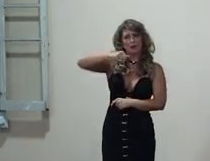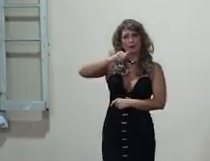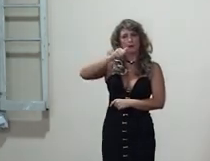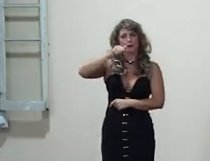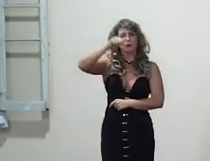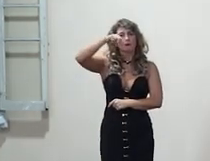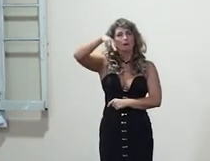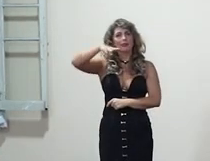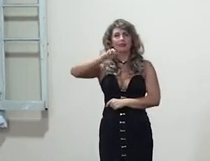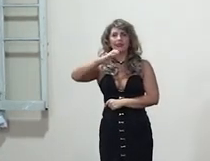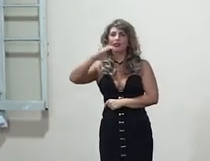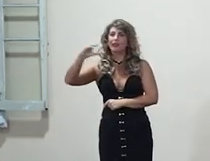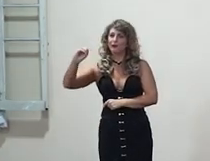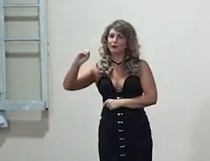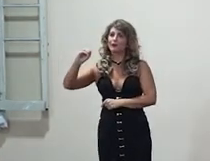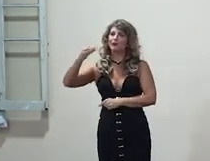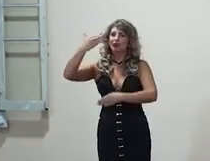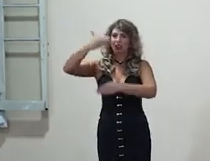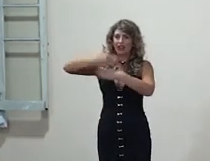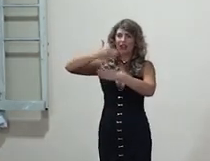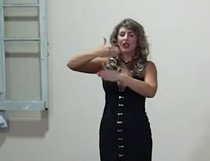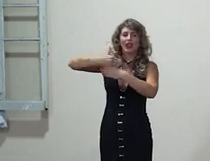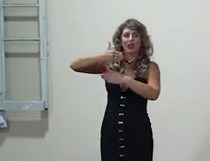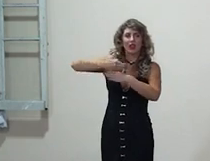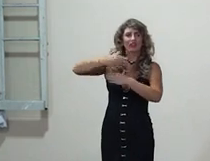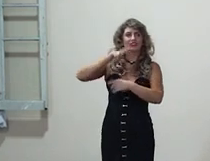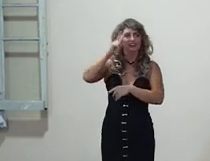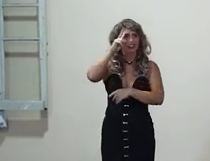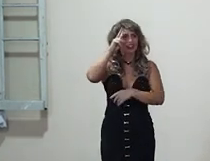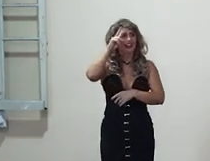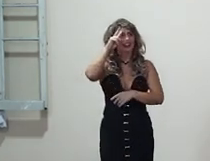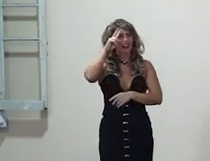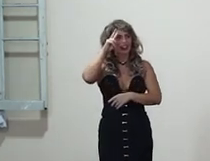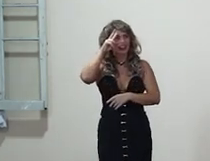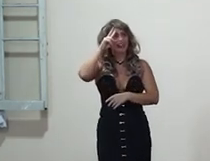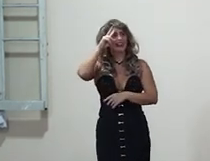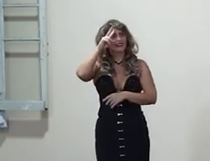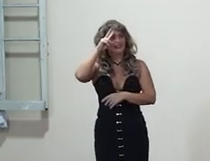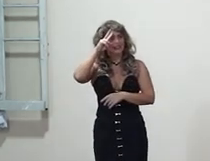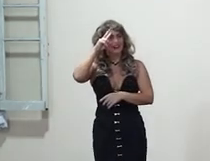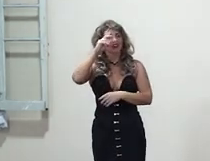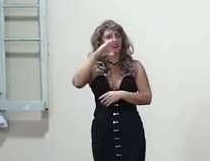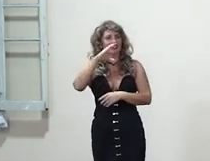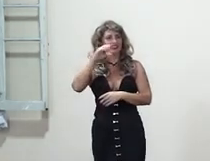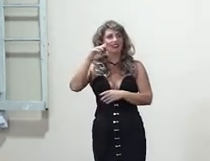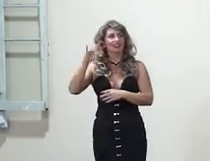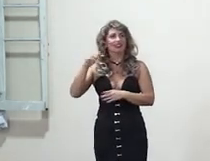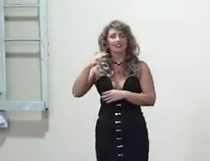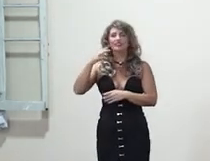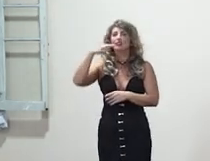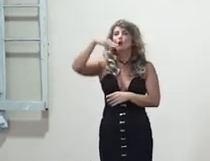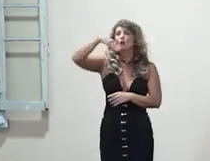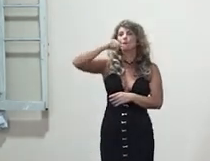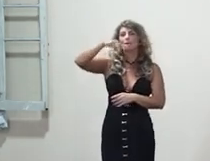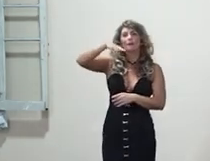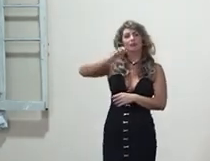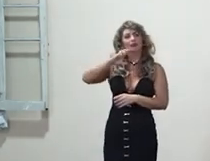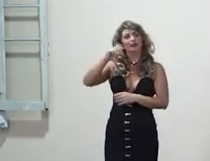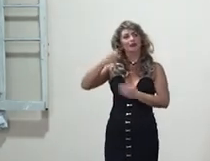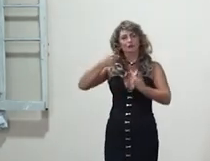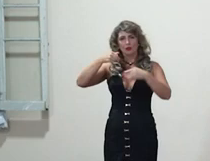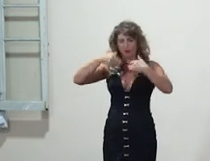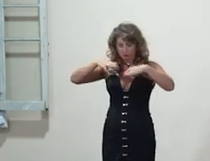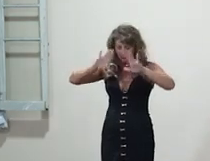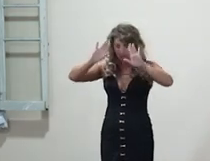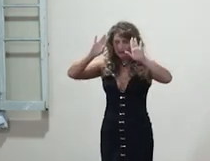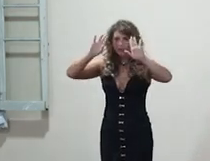Samara? Lembra do seu Maneco? Quem mais? Nossa! Lembra bem? Seu Maneco da Casa Samara foi